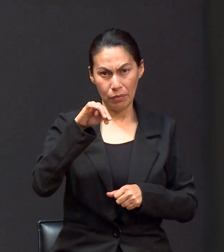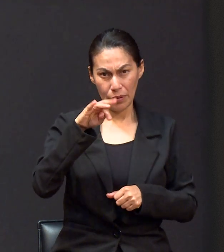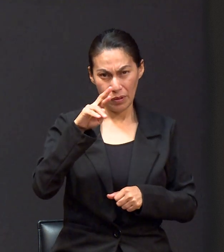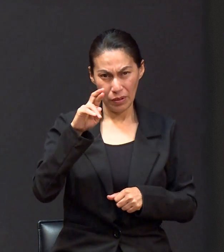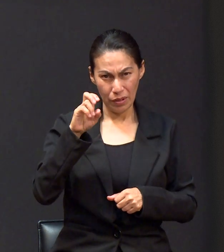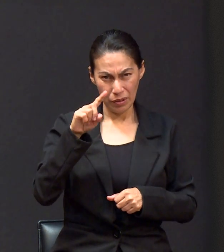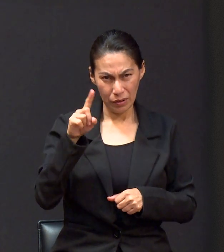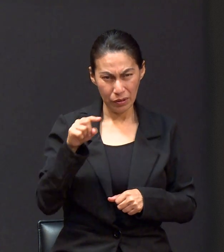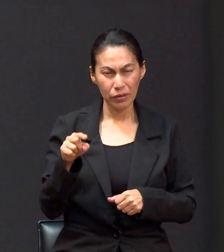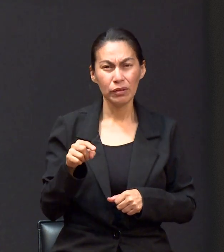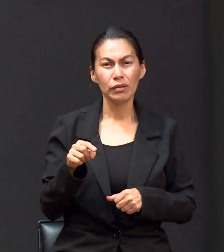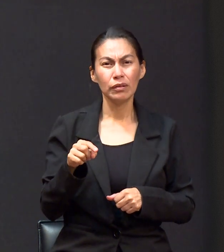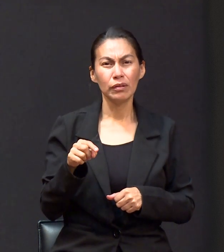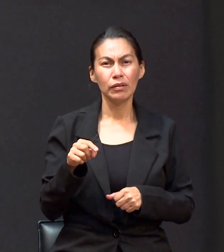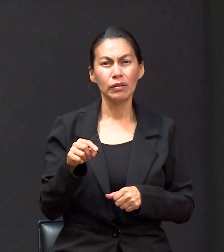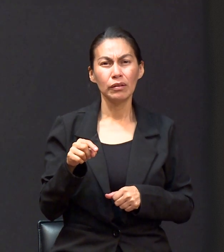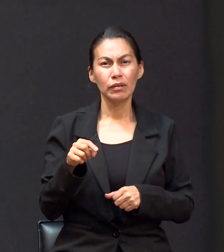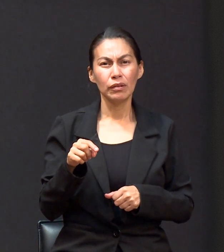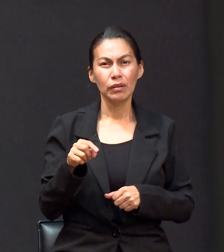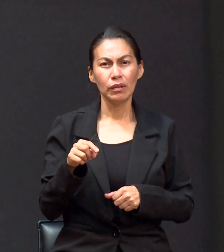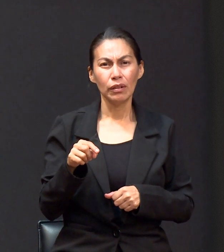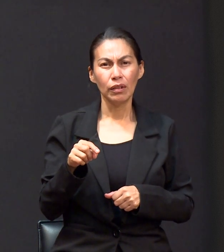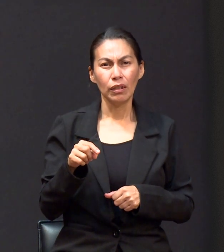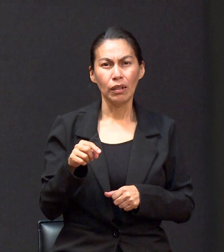Ramírez, el doctor Ramírez